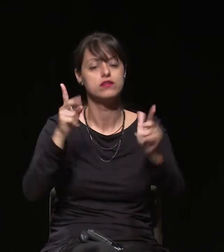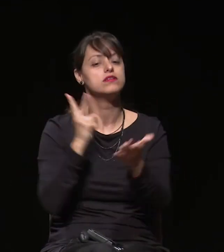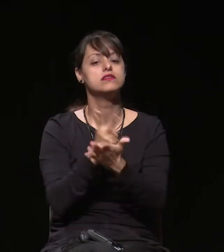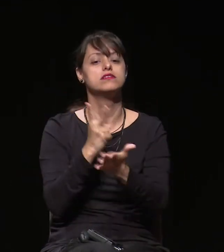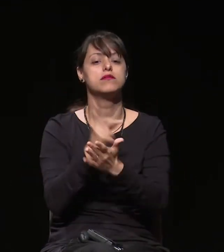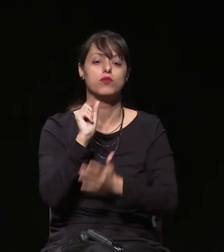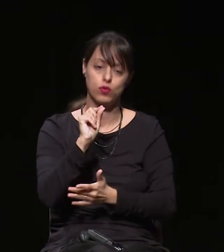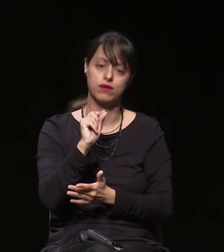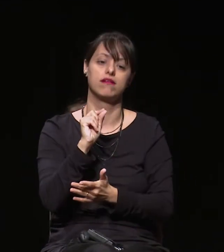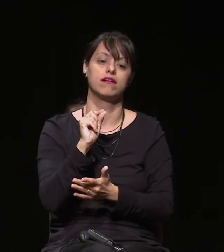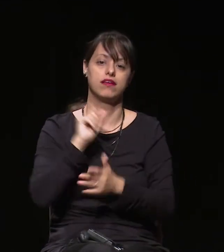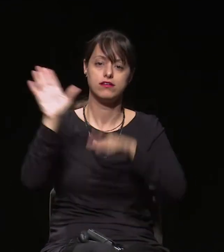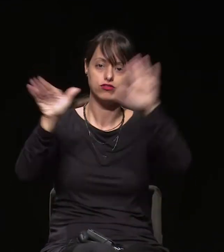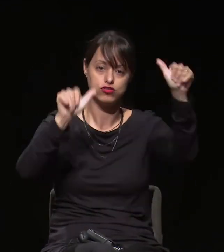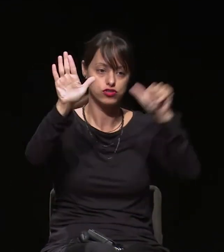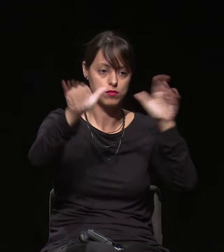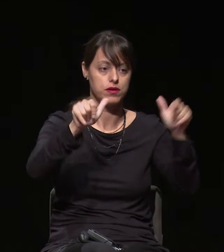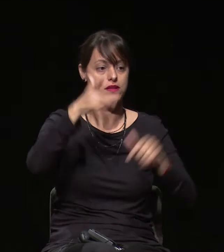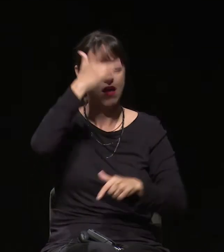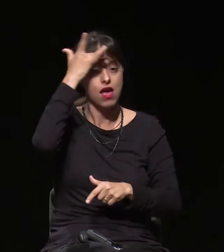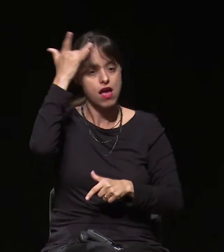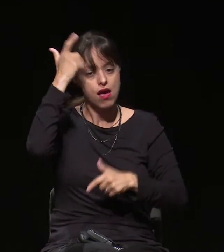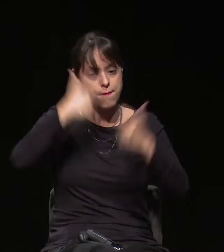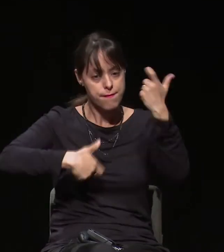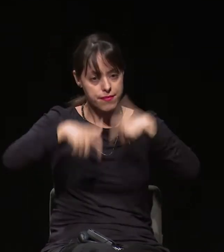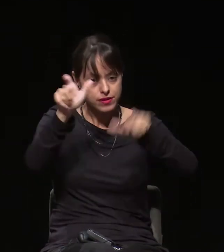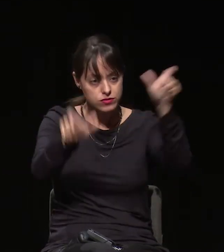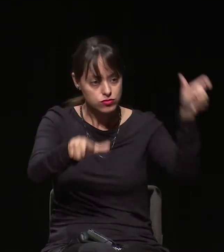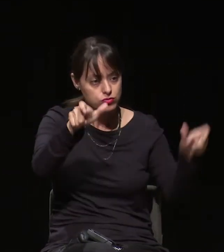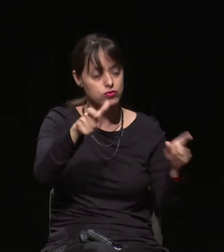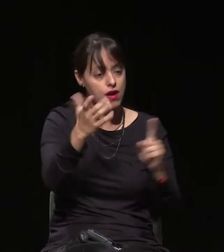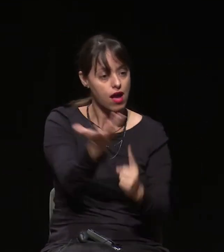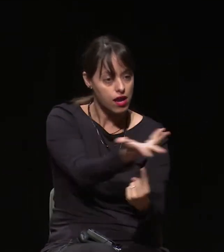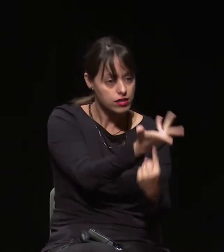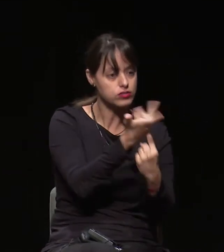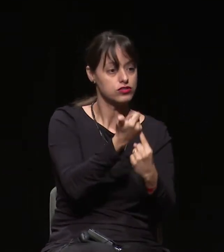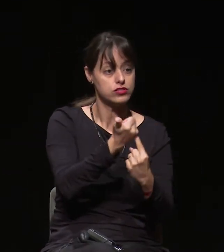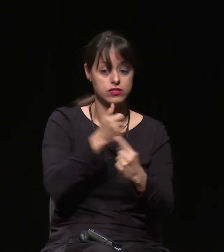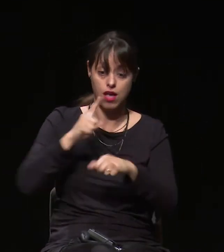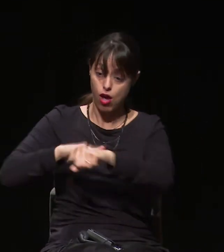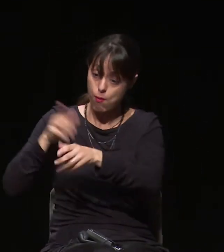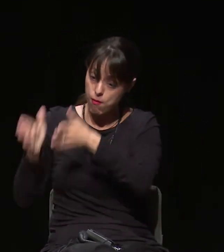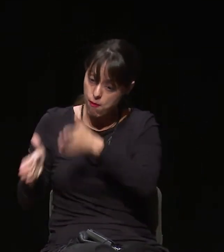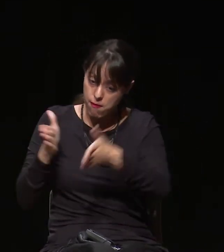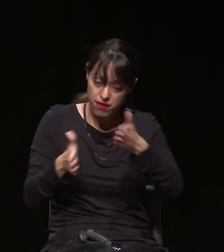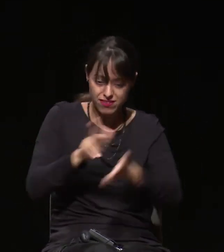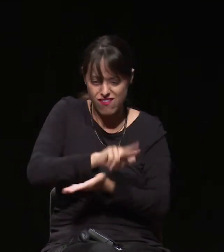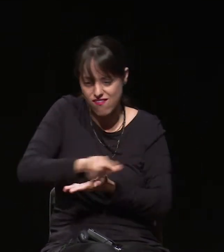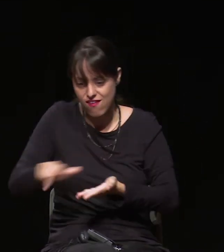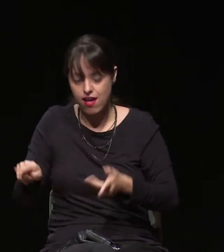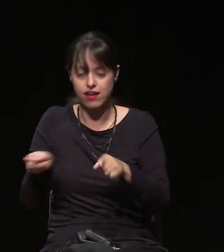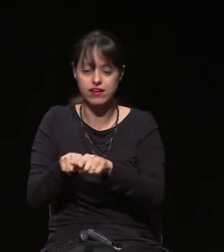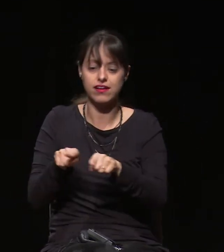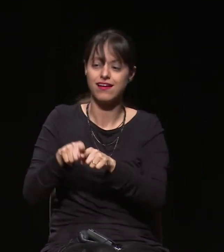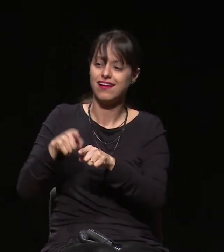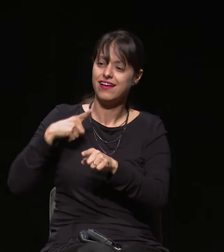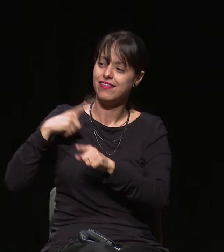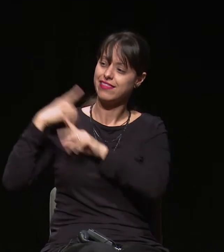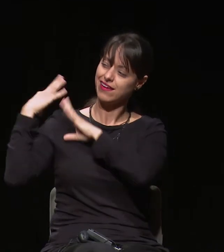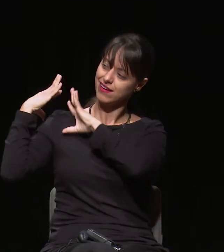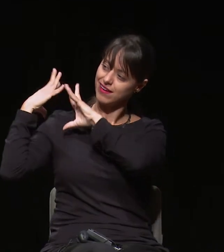com artistas que viveram em momentos e territórios distintos, dos clássicos aos contemporâneos, dos brasileiros